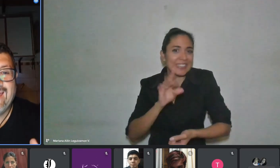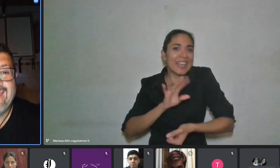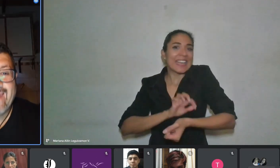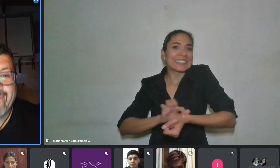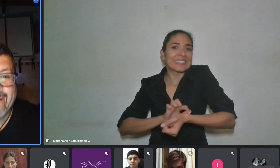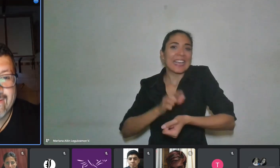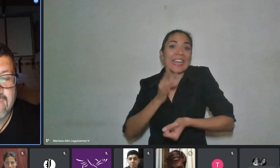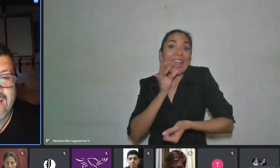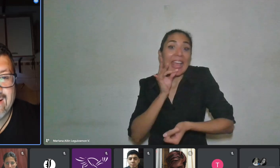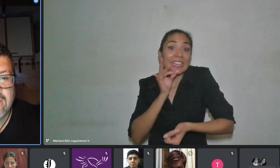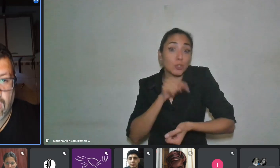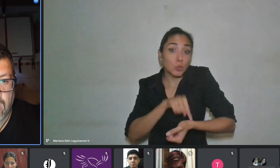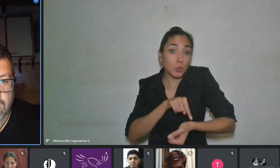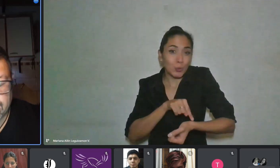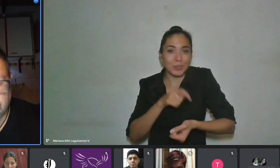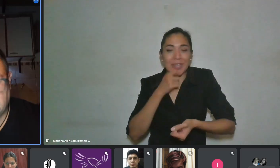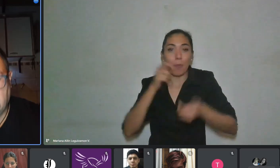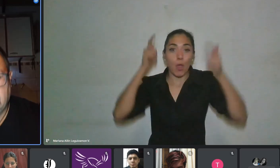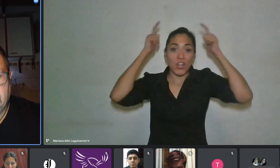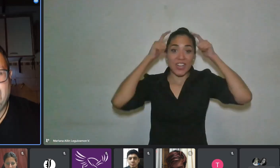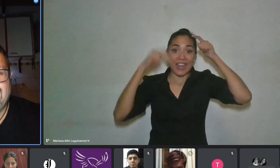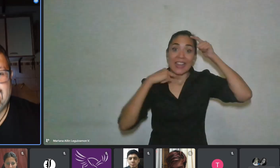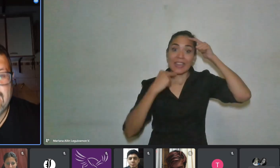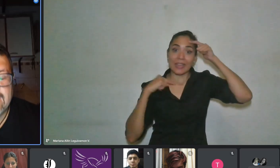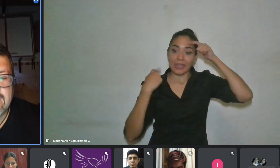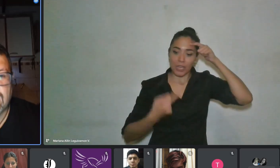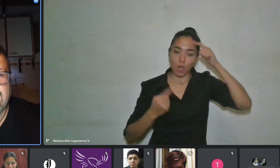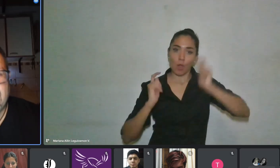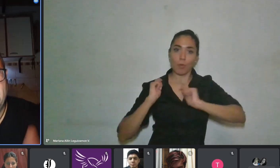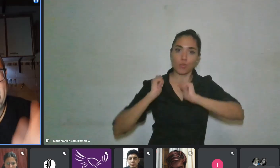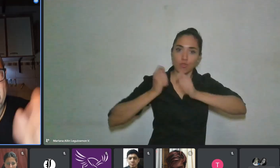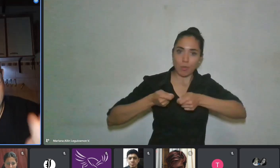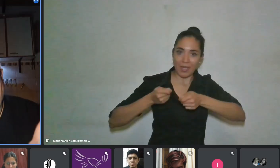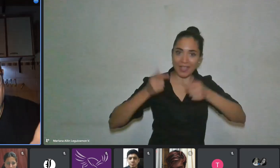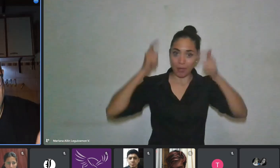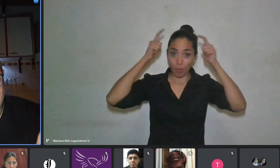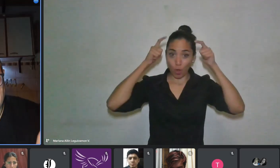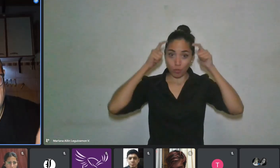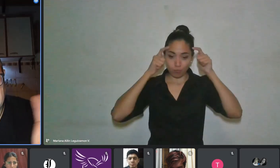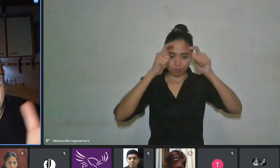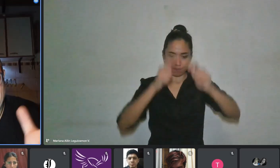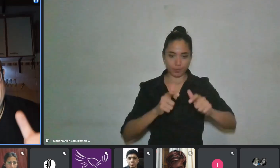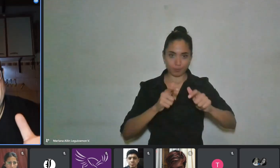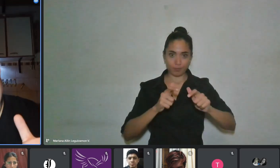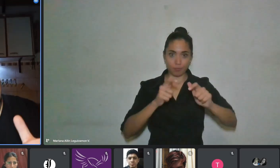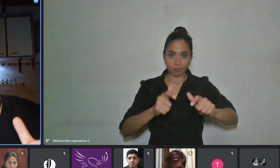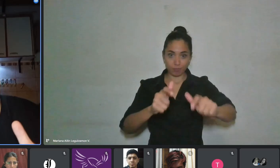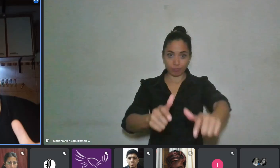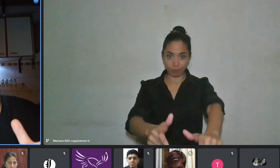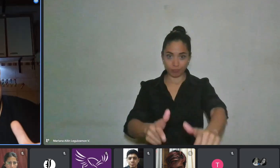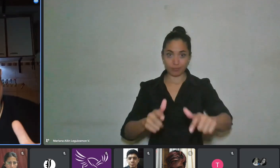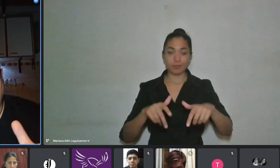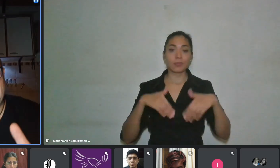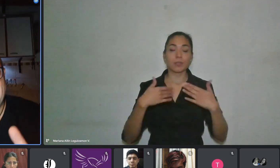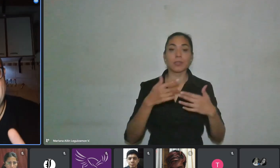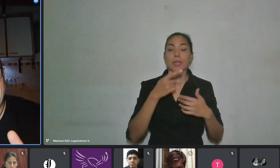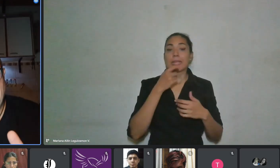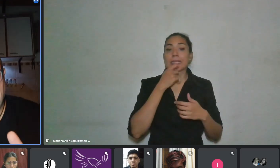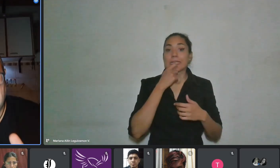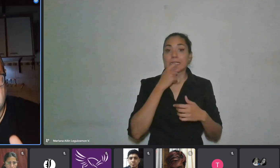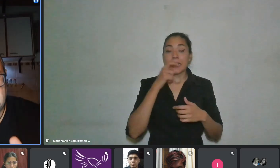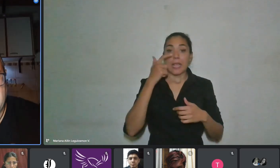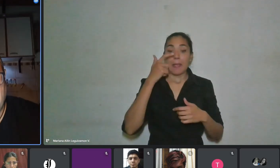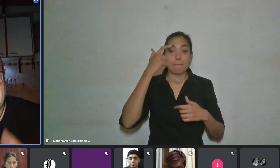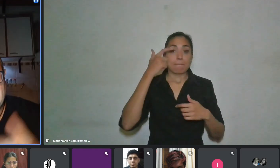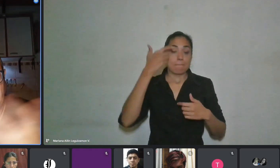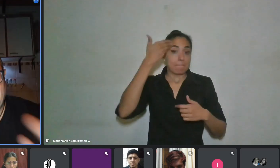heredaba el trono. Evidentemente, si ustedes miran esto, ¿sí? Heredar el trono, no tener